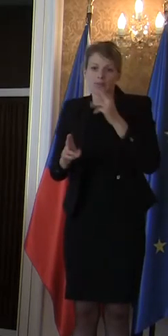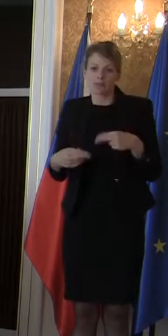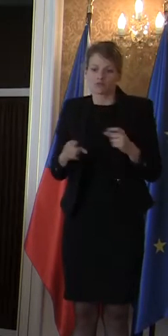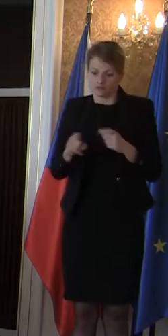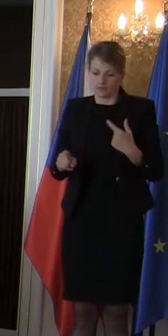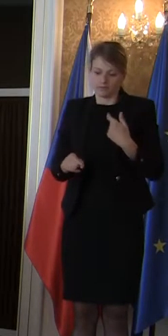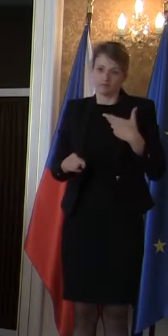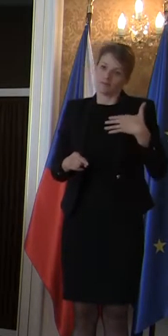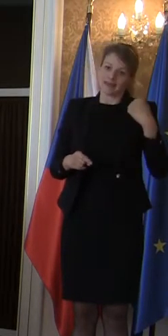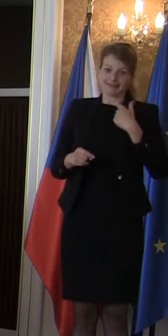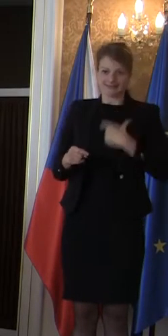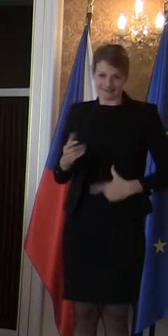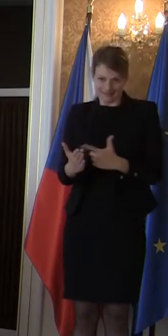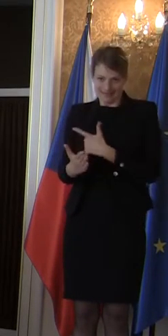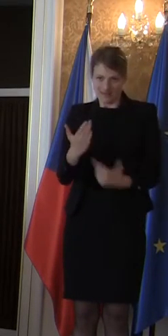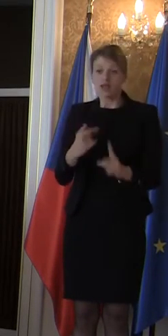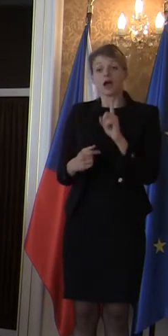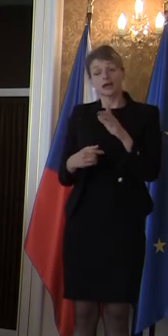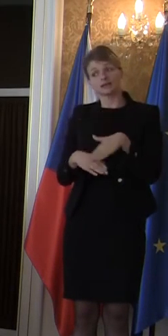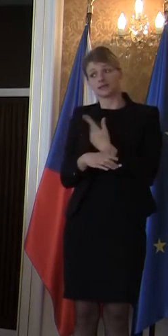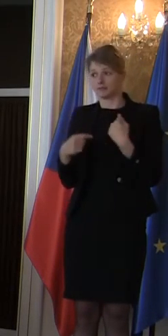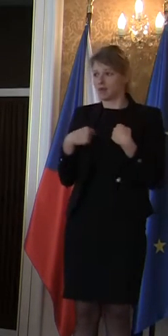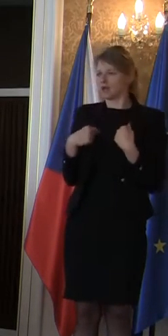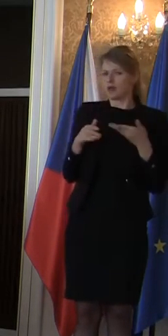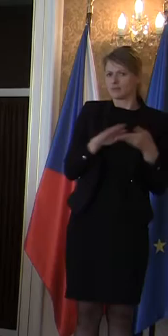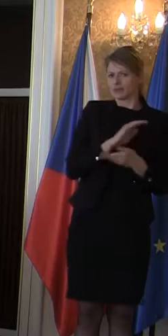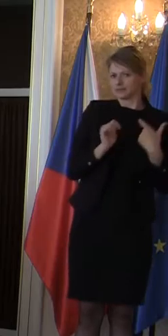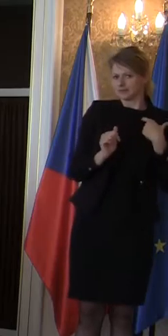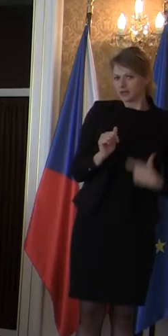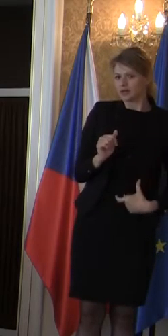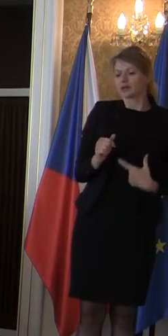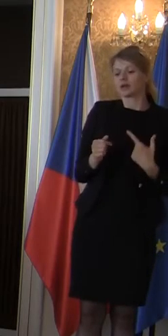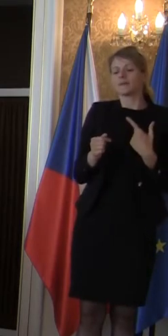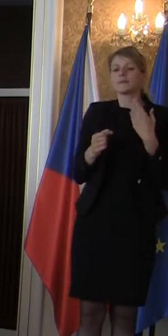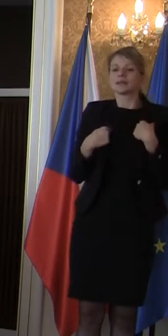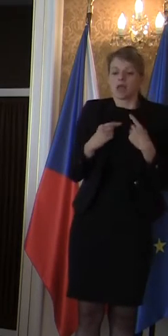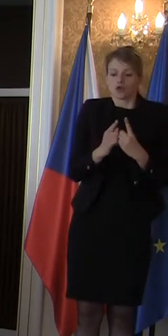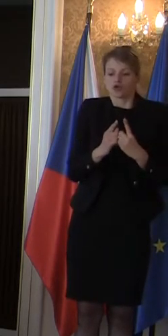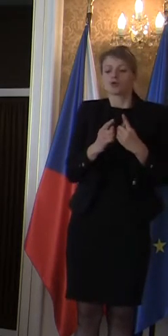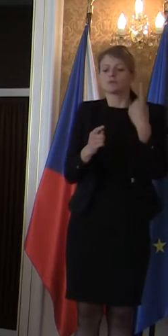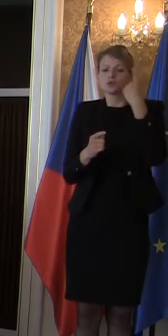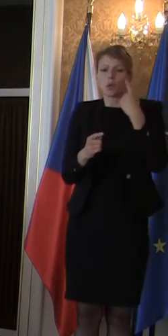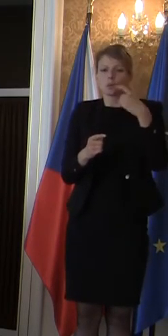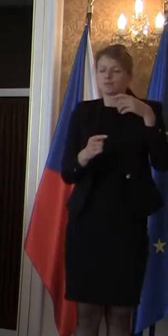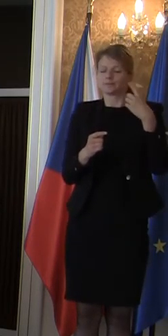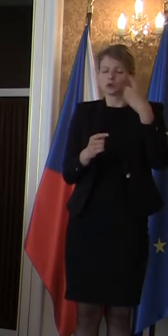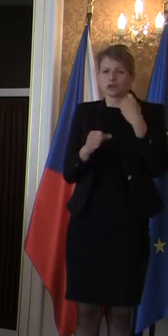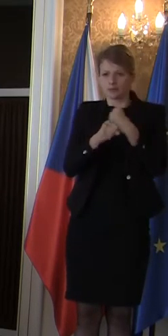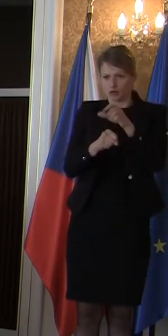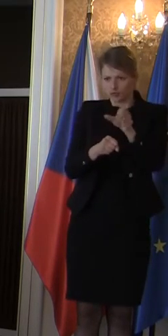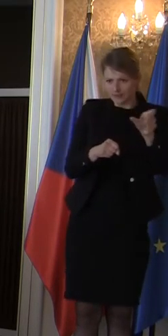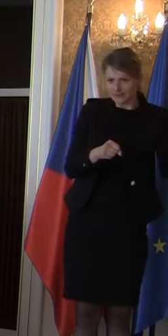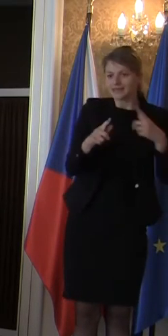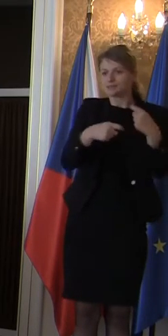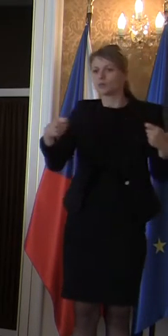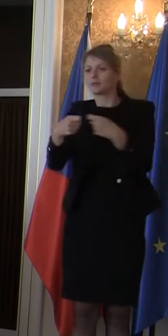své pozice, kde já zase řeším právě spolupráci sociálních pracovníků s ostatními odbornými pracovníky,